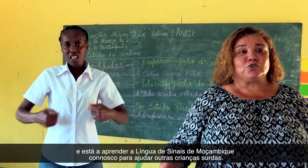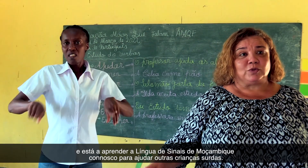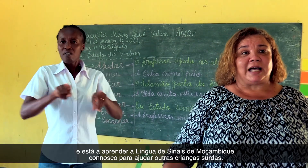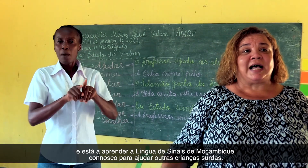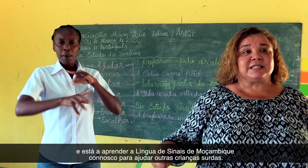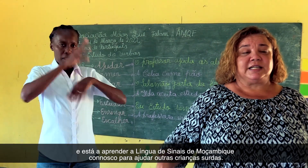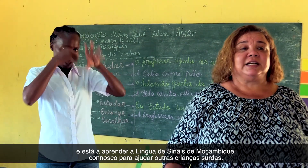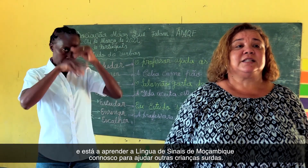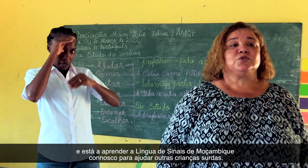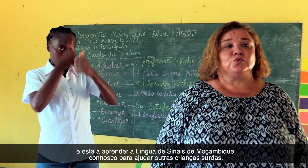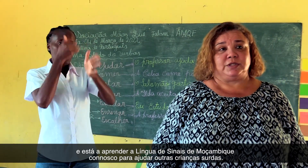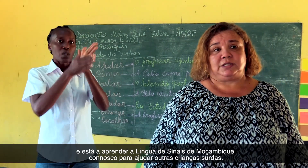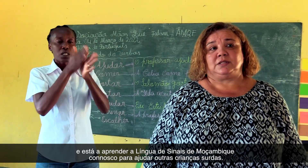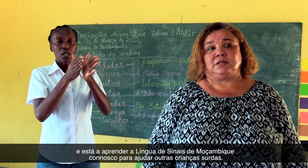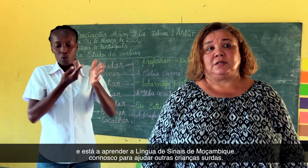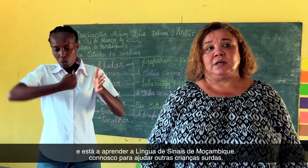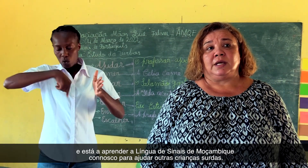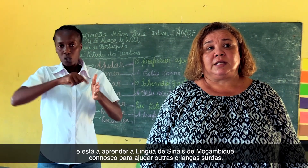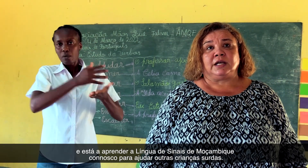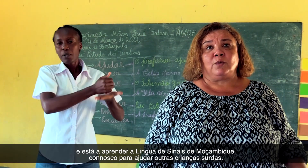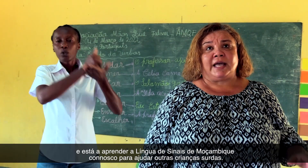também ajudar as crianças surdas.